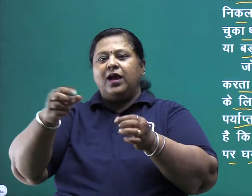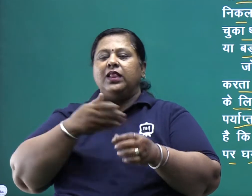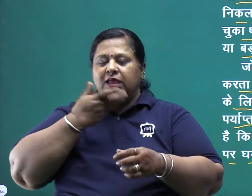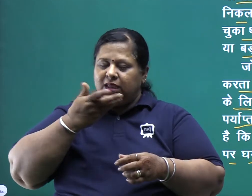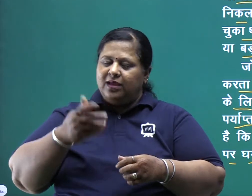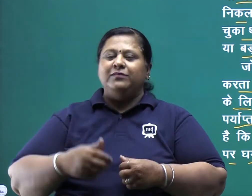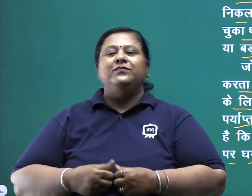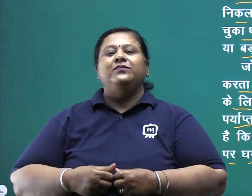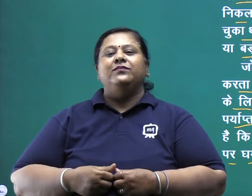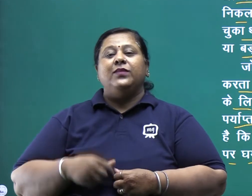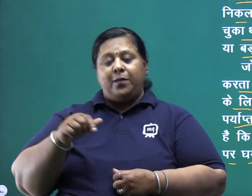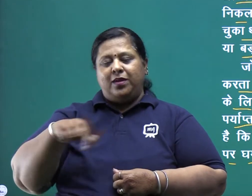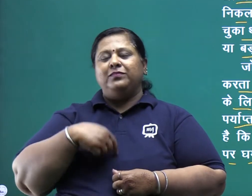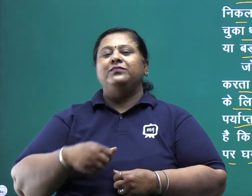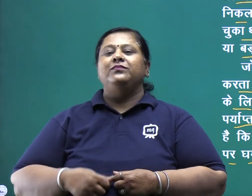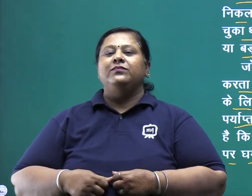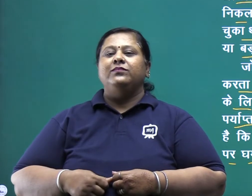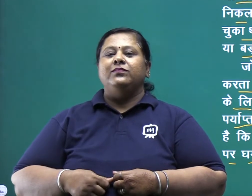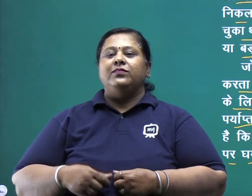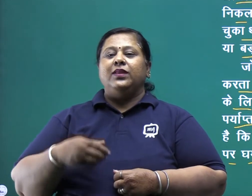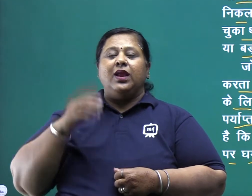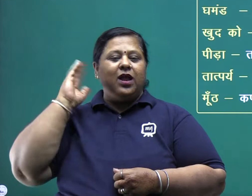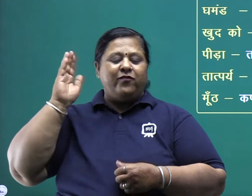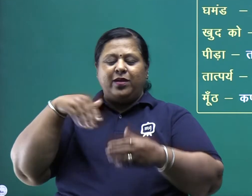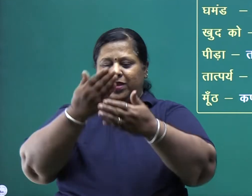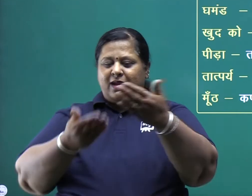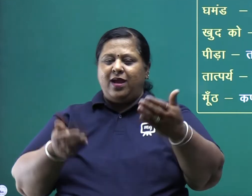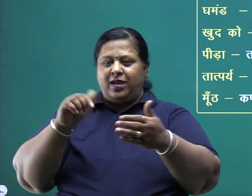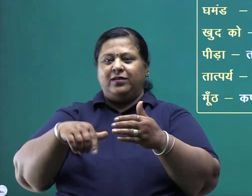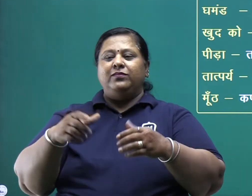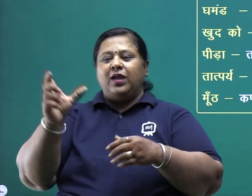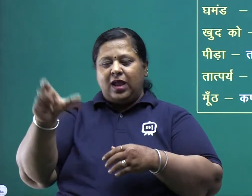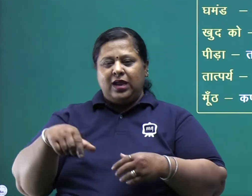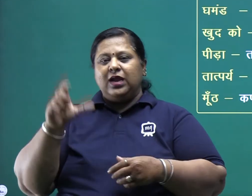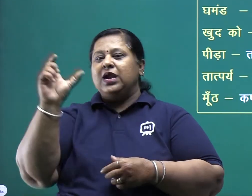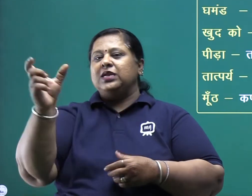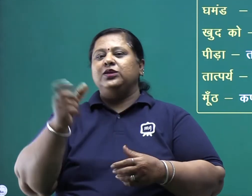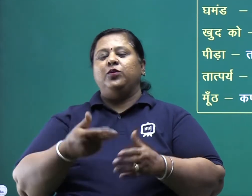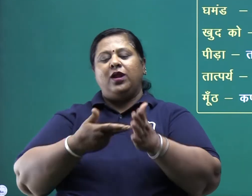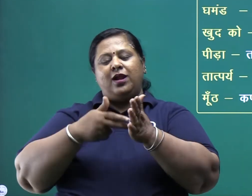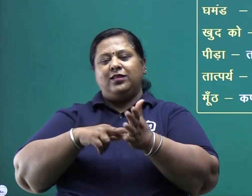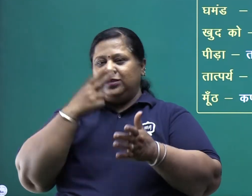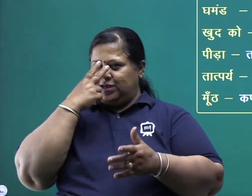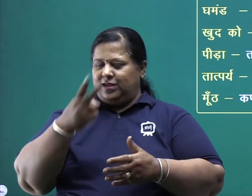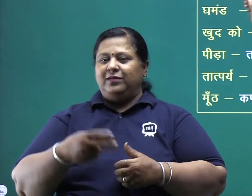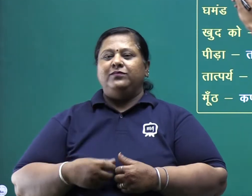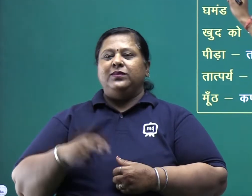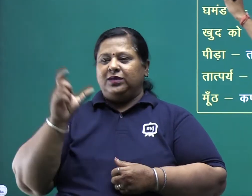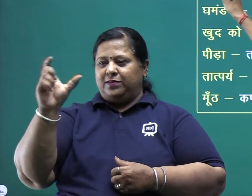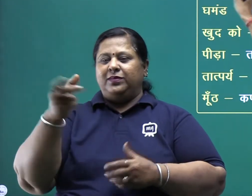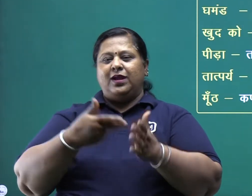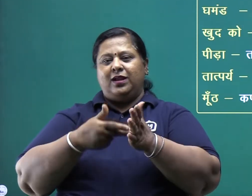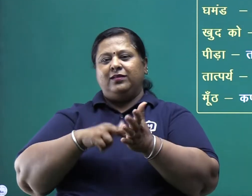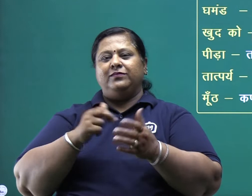अध्ययन किया। अब हम कविता में आए कठिन शब्दों के अर्थ जानेंगे।